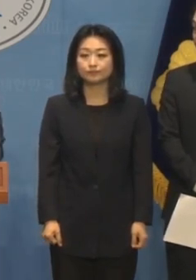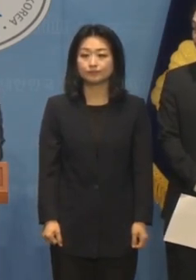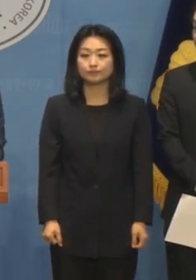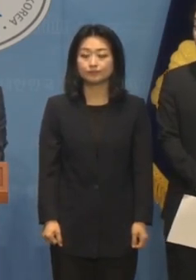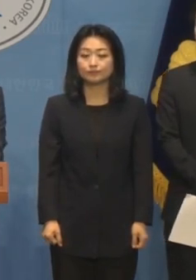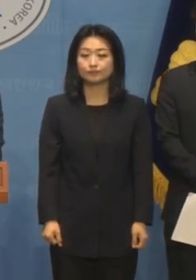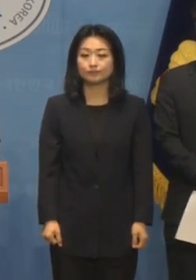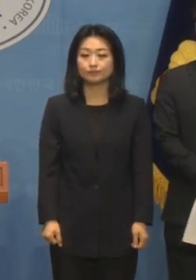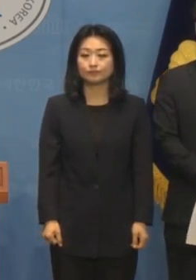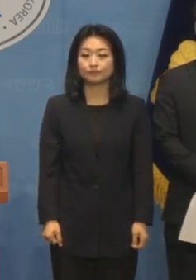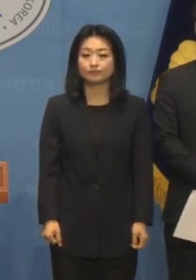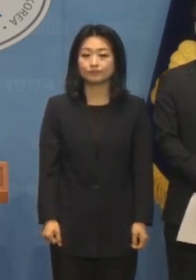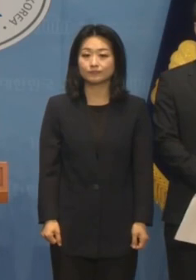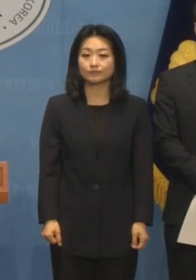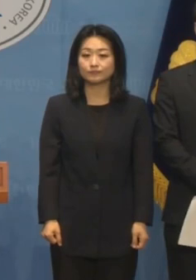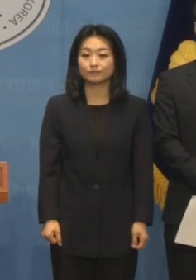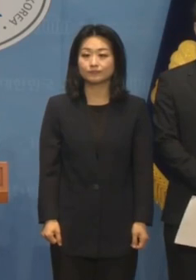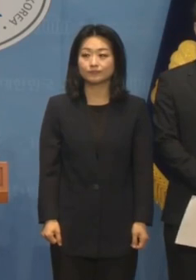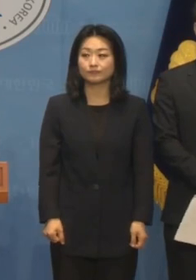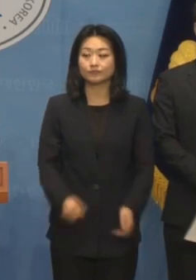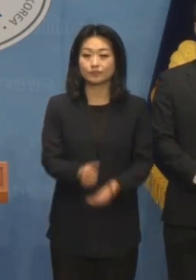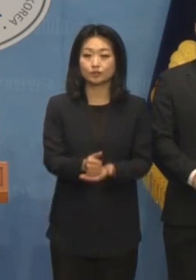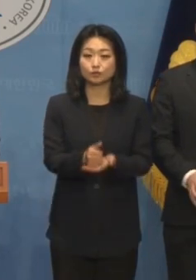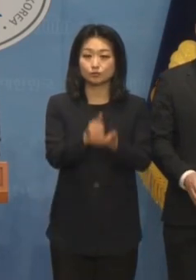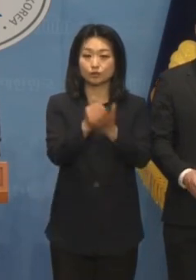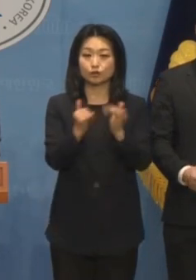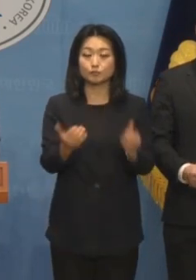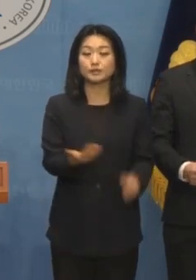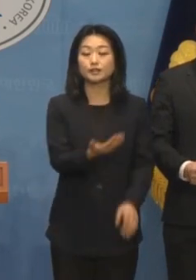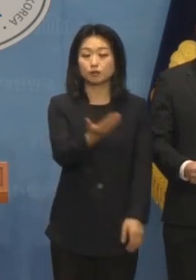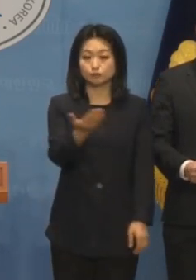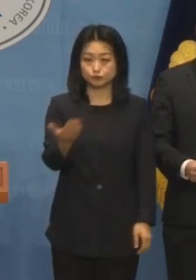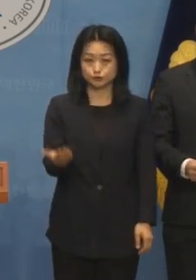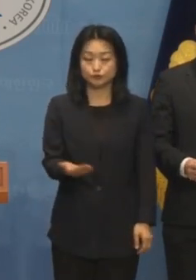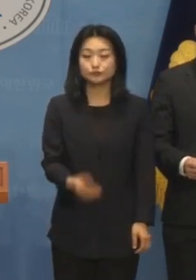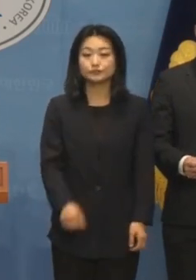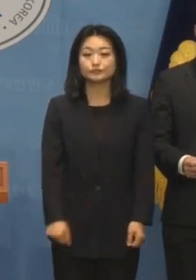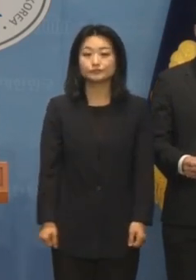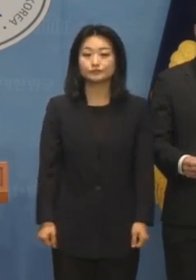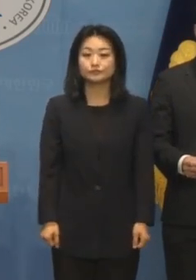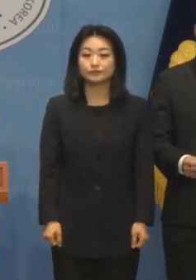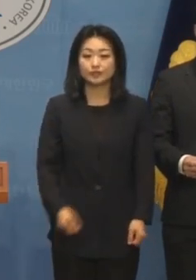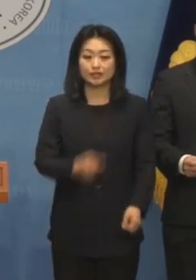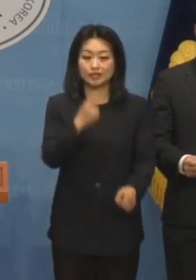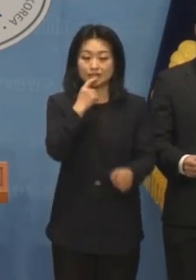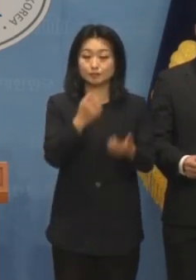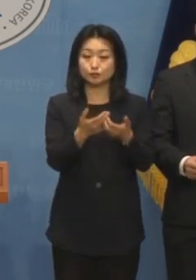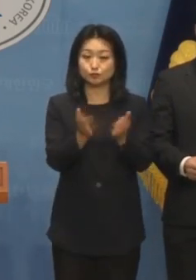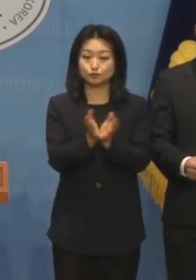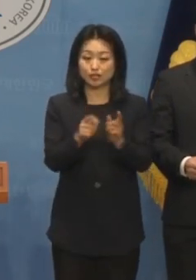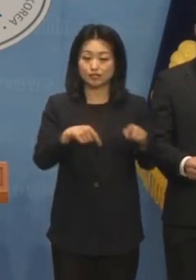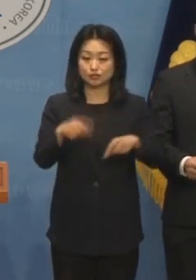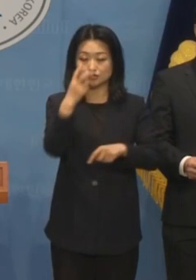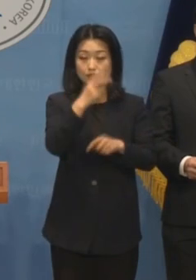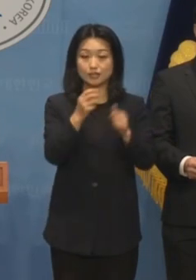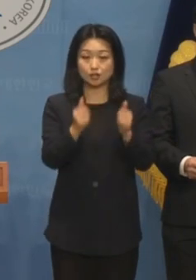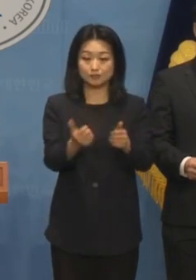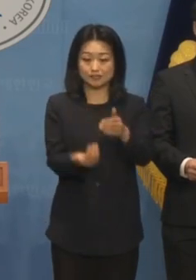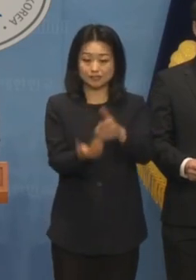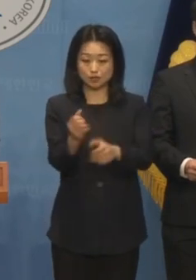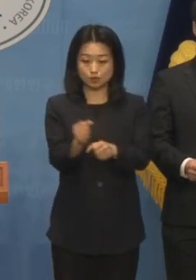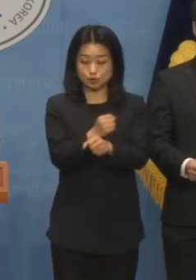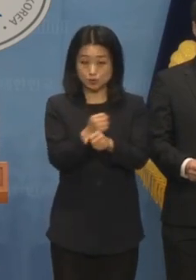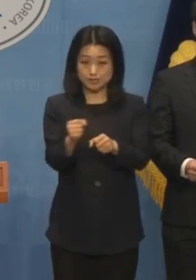존경하는 국민 여러분, 더불어민주당 정치검찰 사건